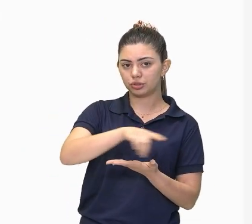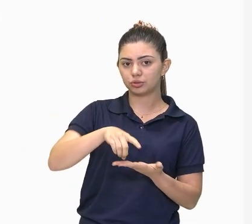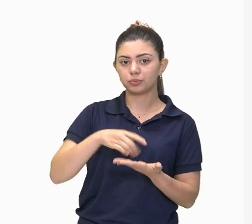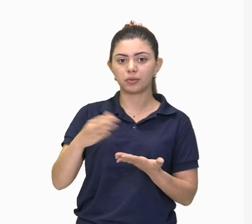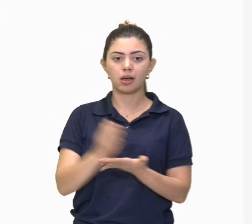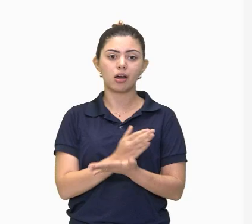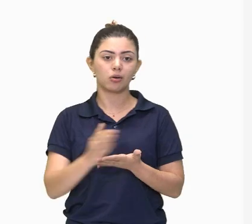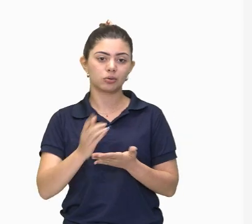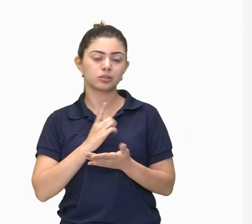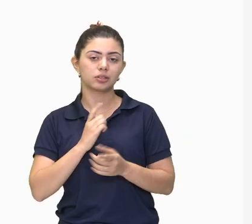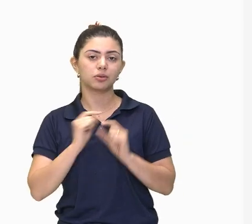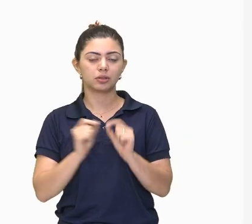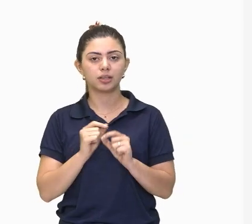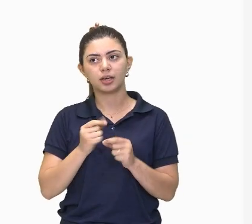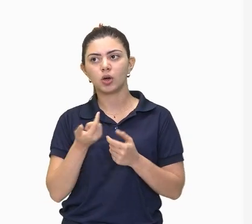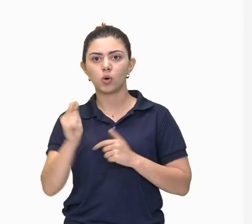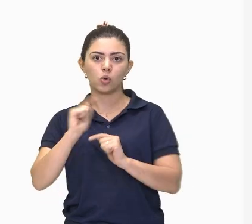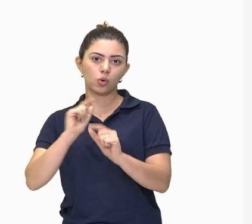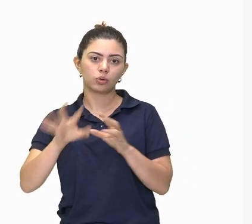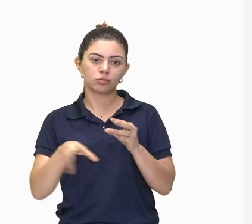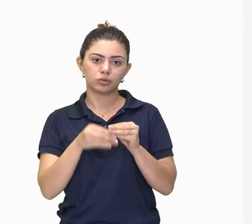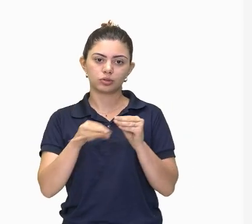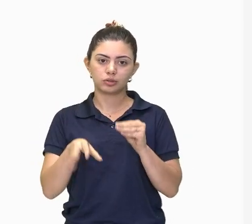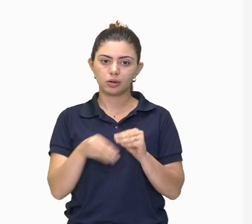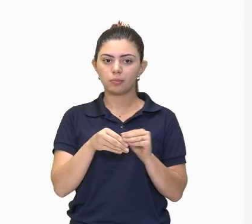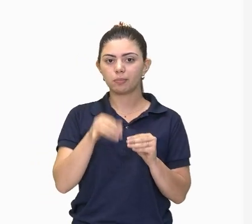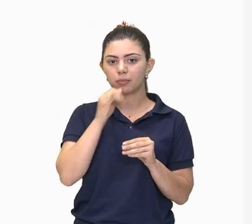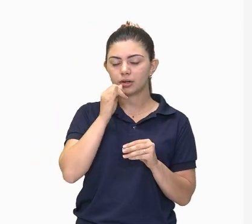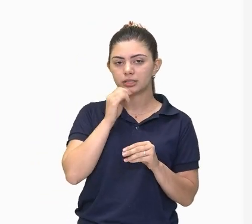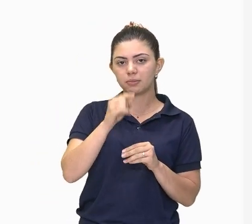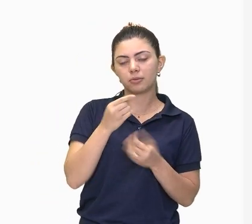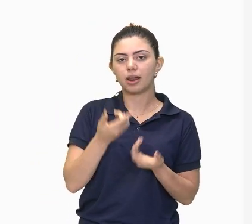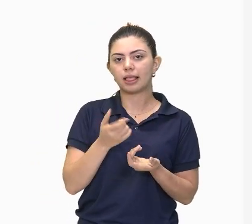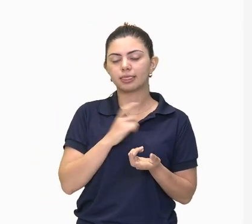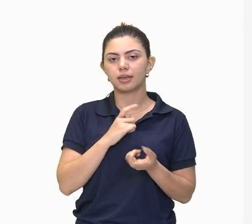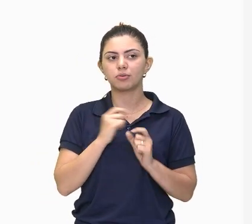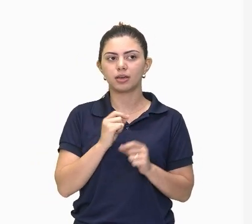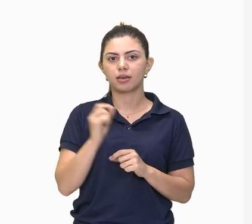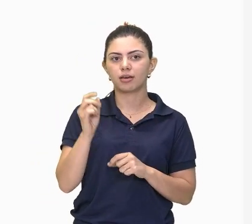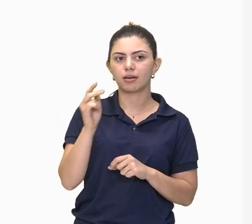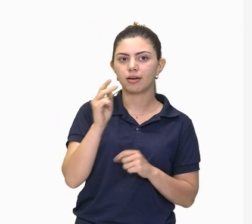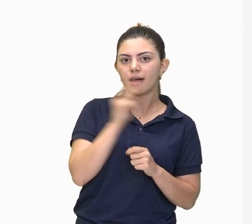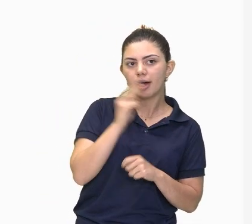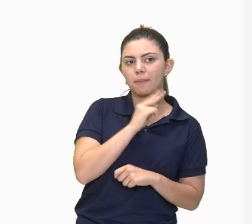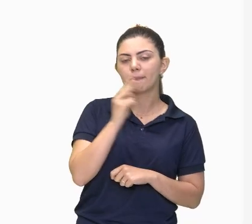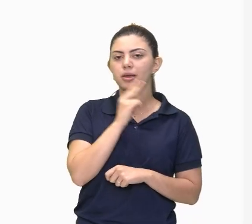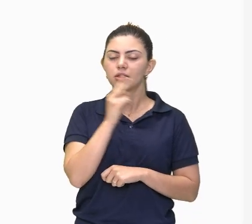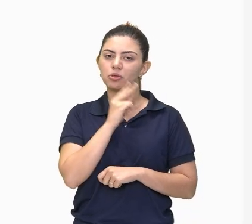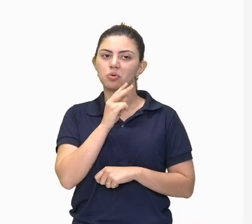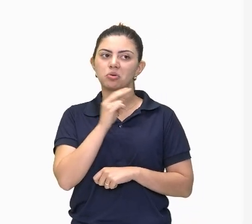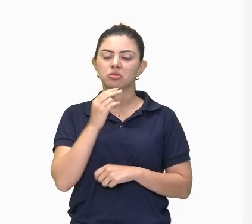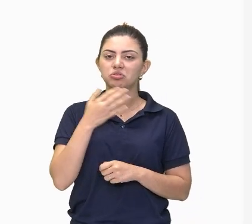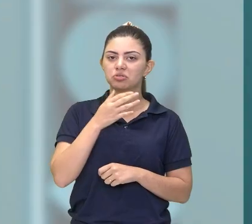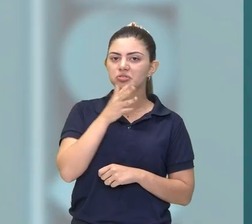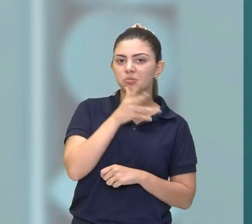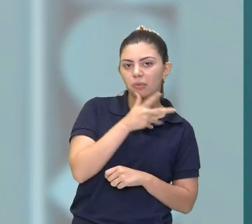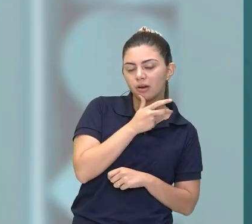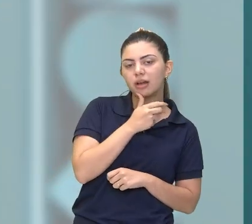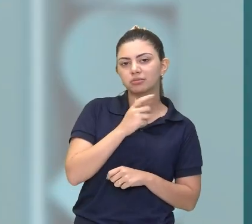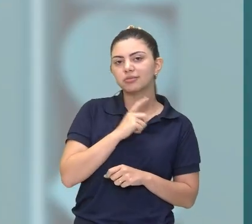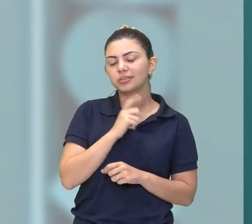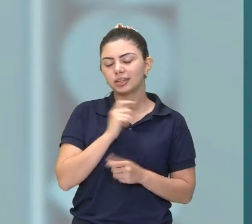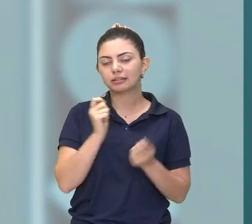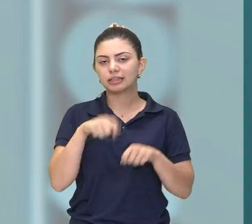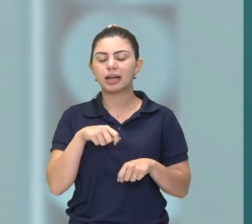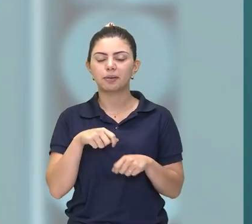alguns com recursos adicionais, como o ajuste de velocidade. Então, perceba que ao falar do toca-discos, eu não